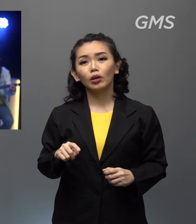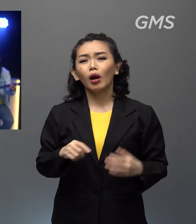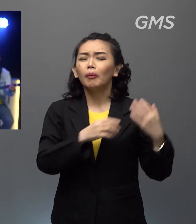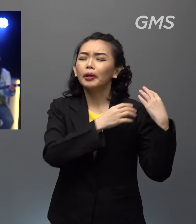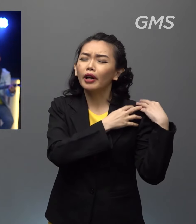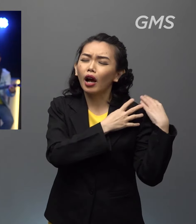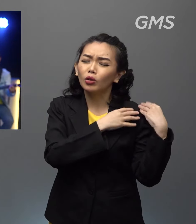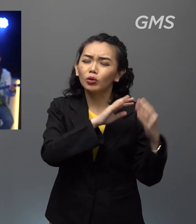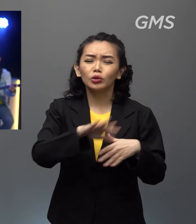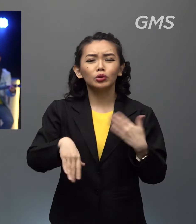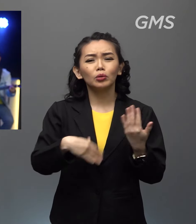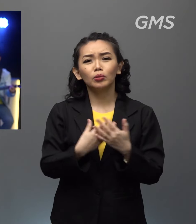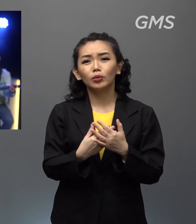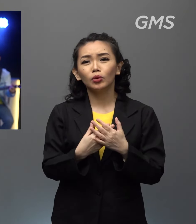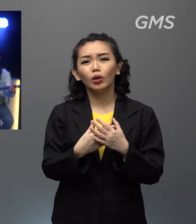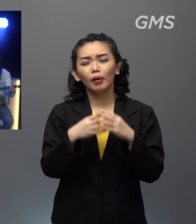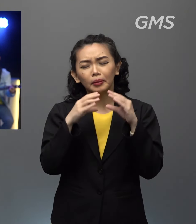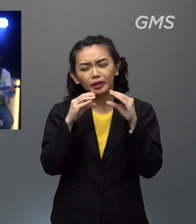penderitaan kita,